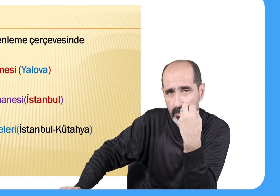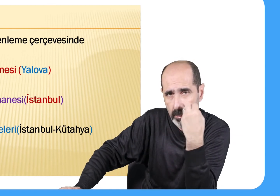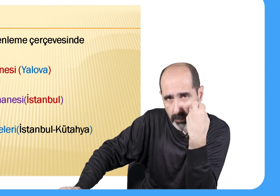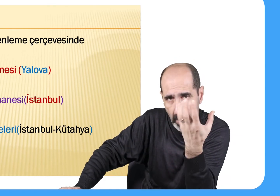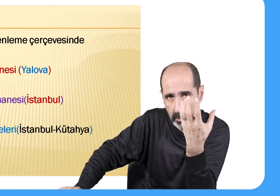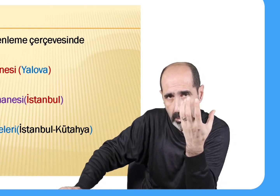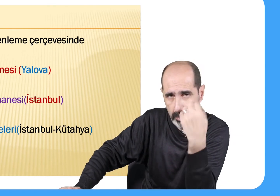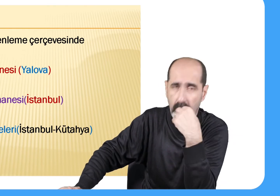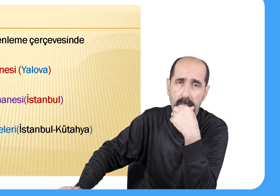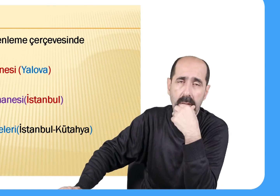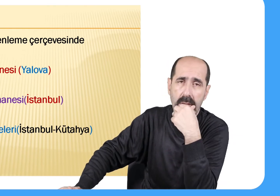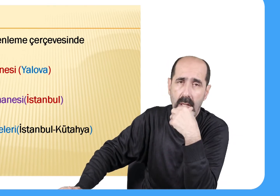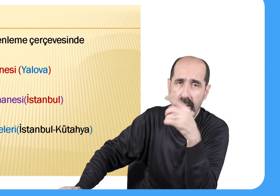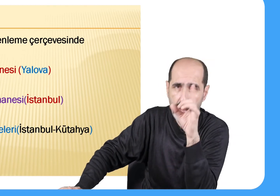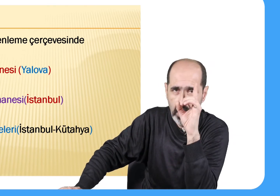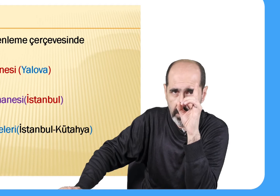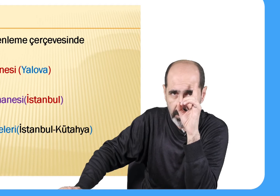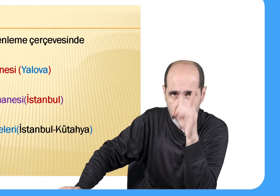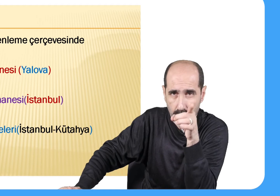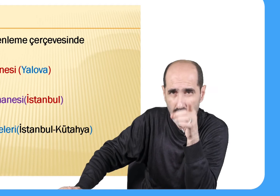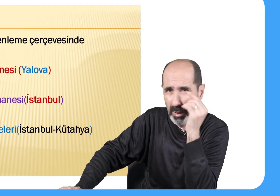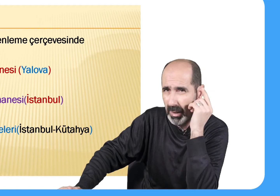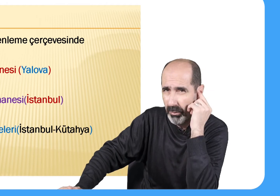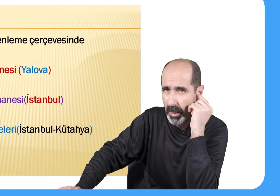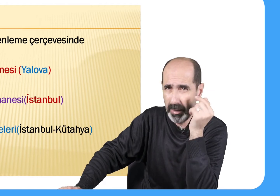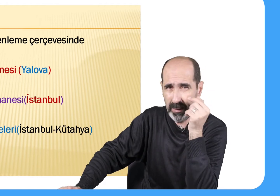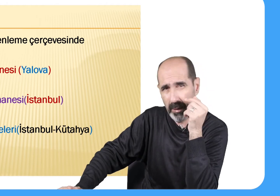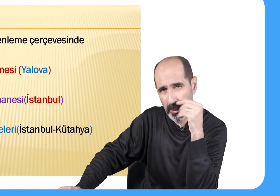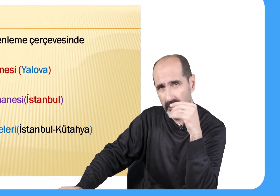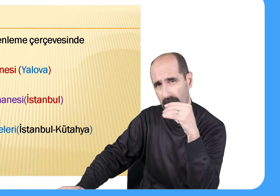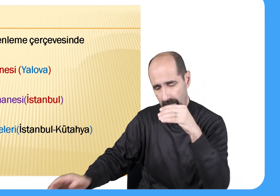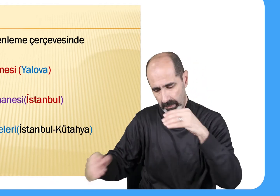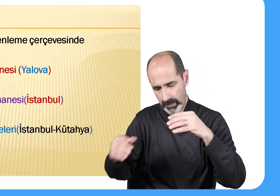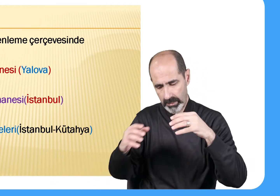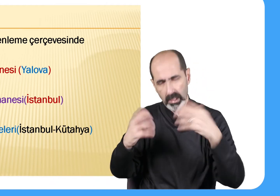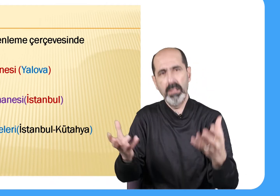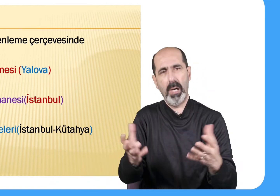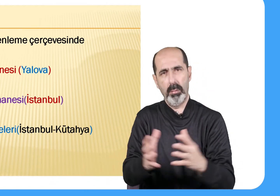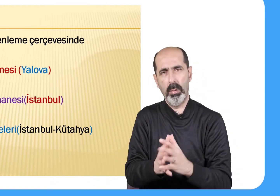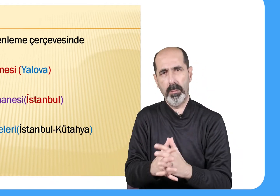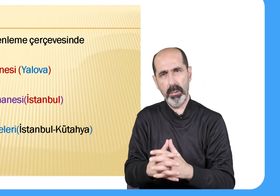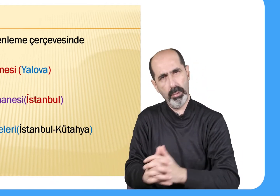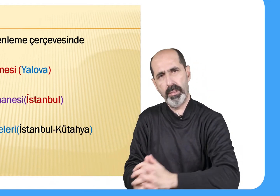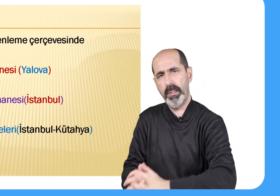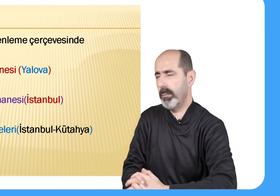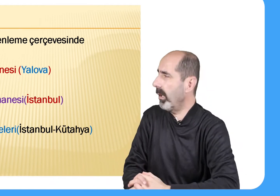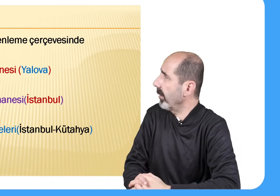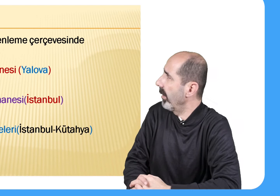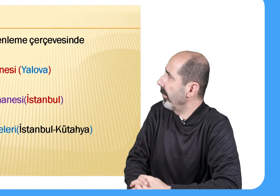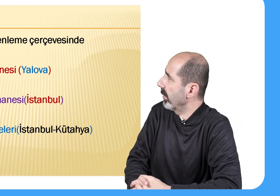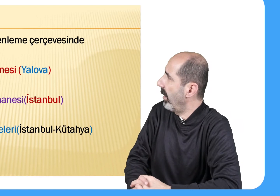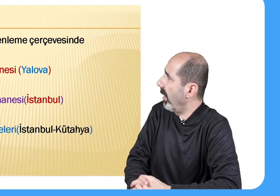ihtiyaç var mı var o zaman Kağıt imalatı dans kurulmuş fabrika demek Biraz iddialı olabilir o yüzden